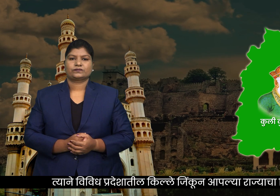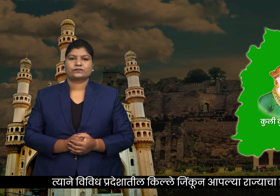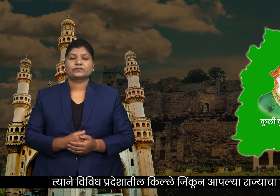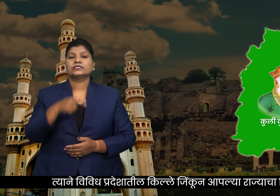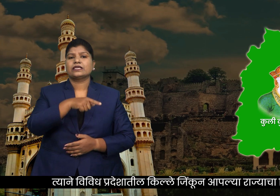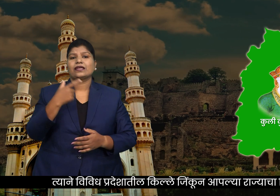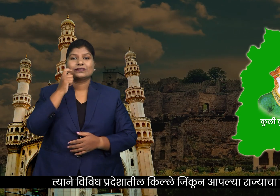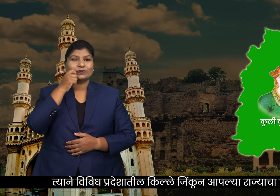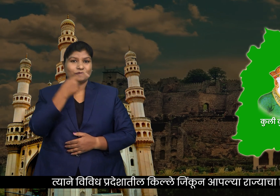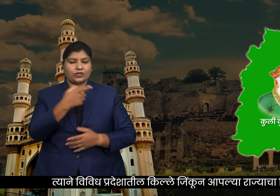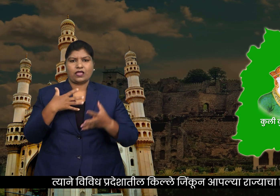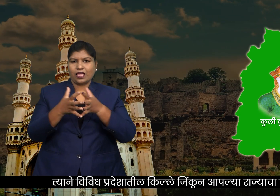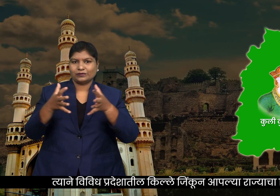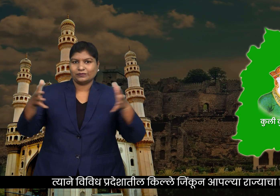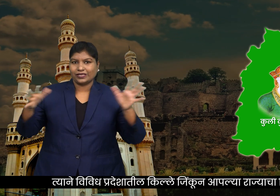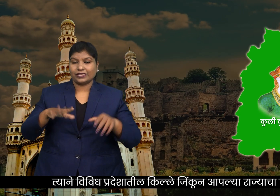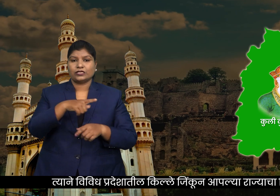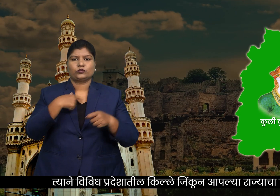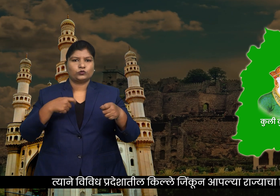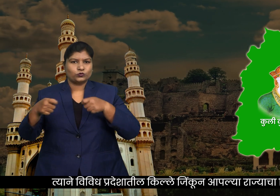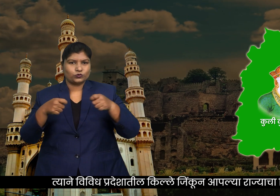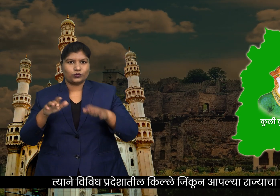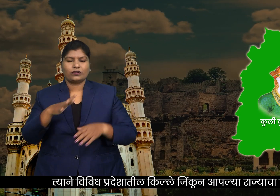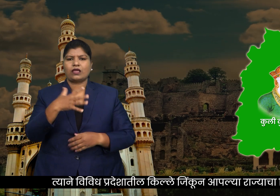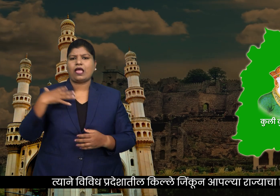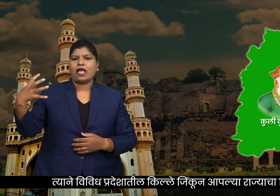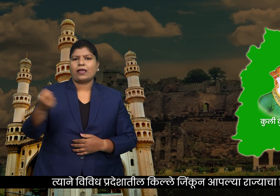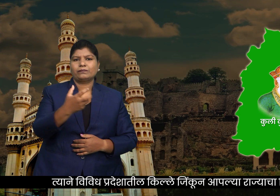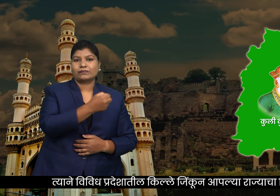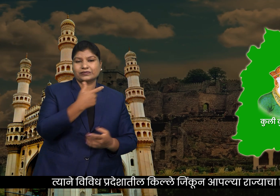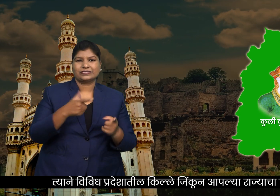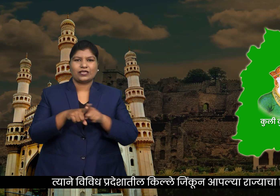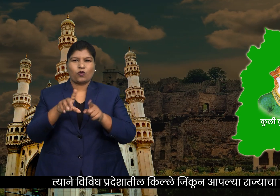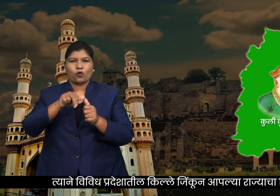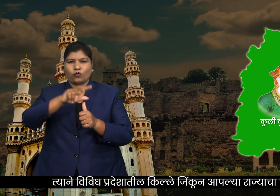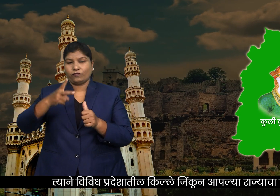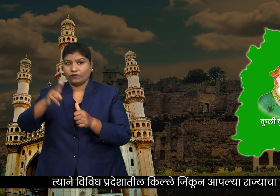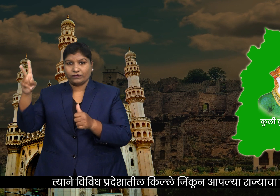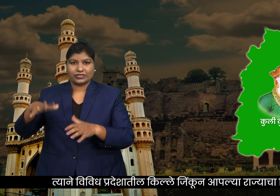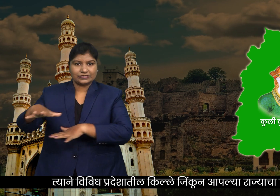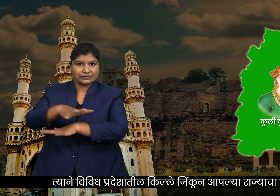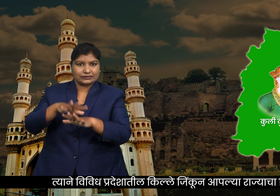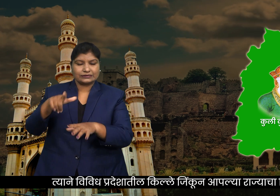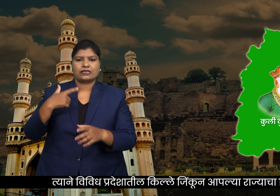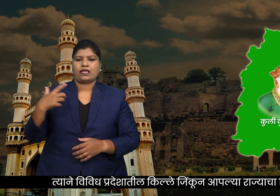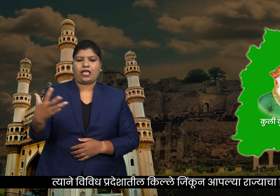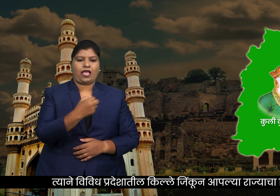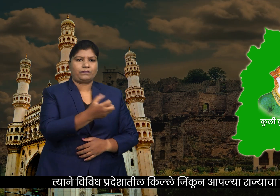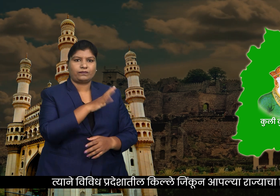त्याने विविध प्रदेशातील किल्ले जिंकून आपल्या राज्याचा विस्तार केला.